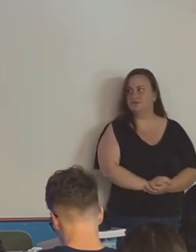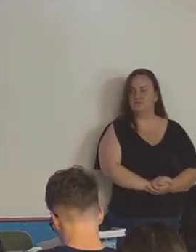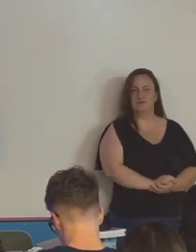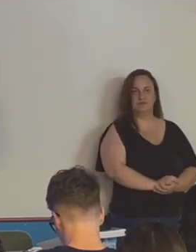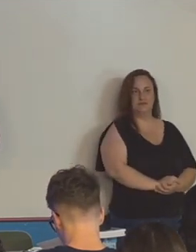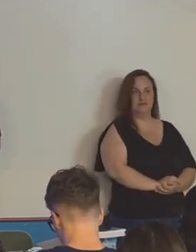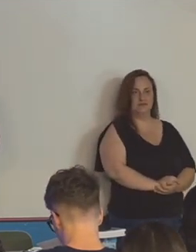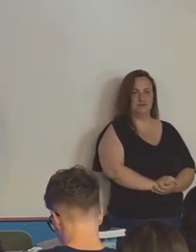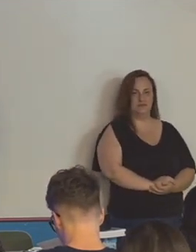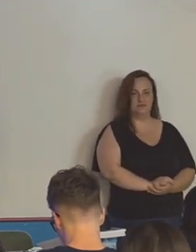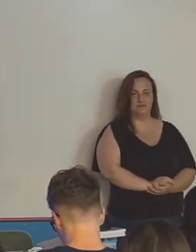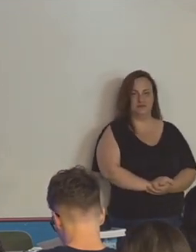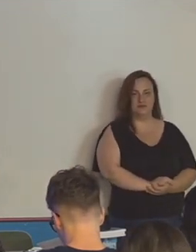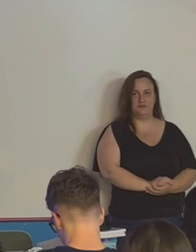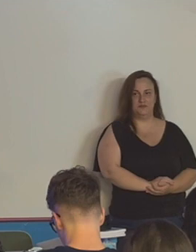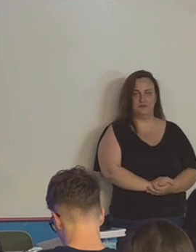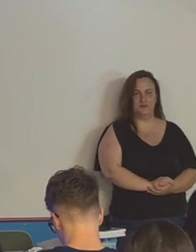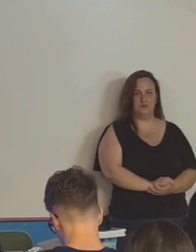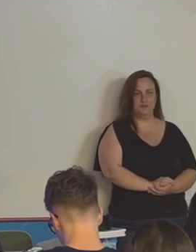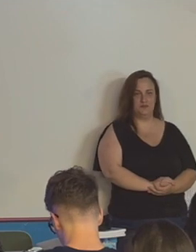sou...